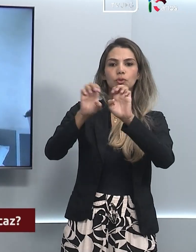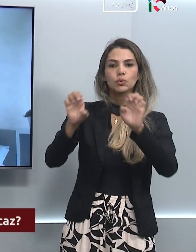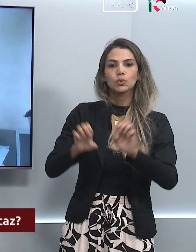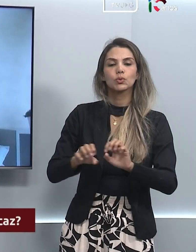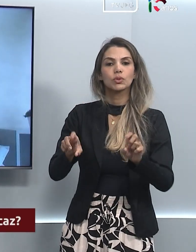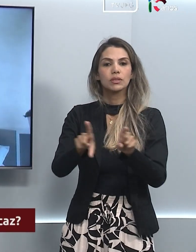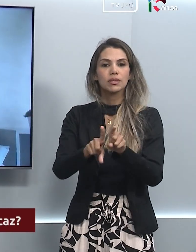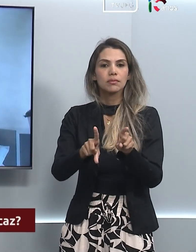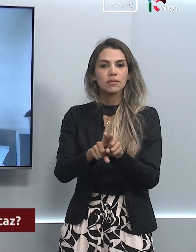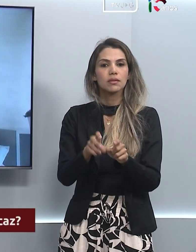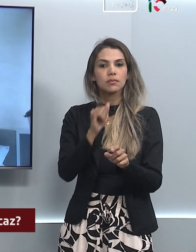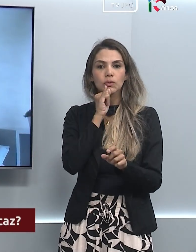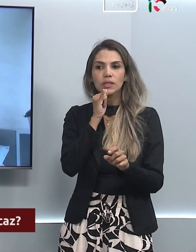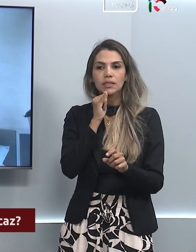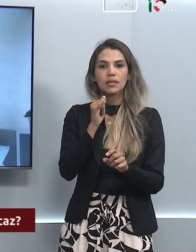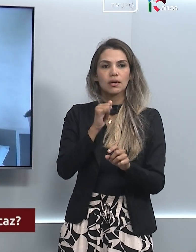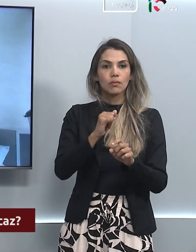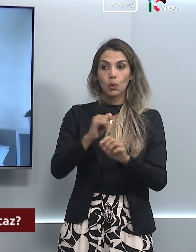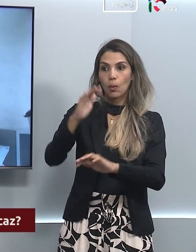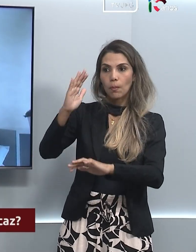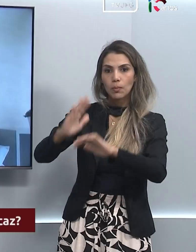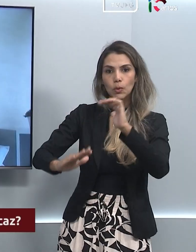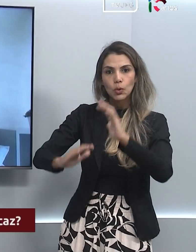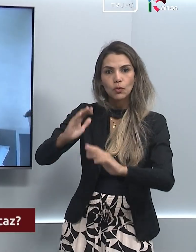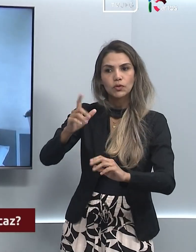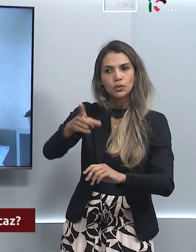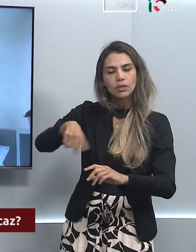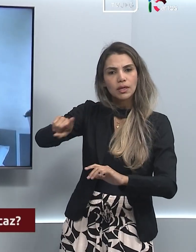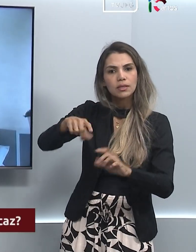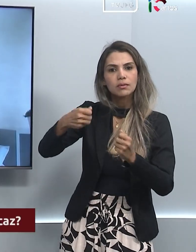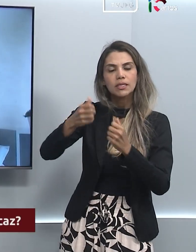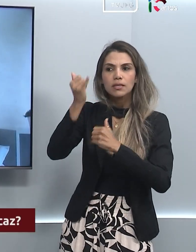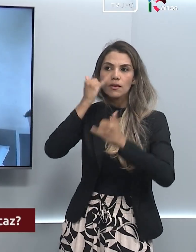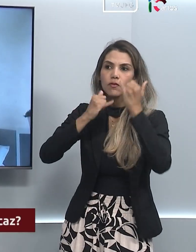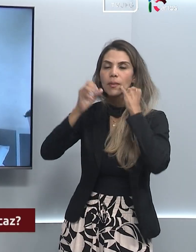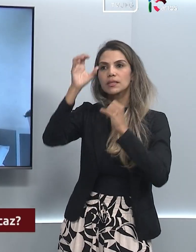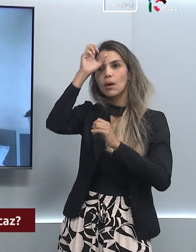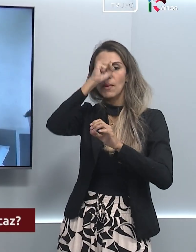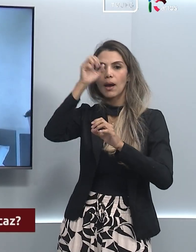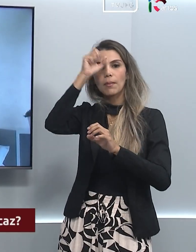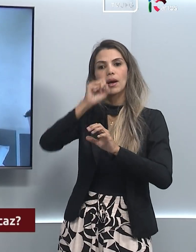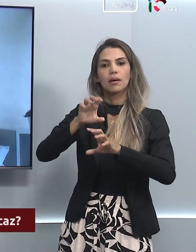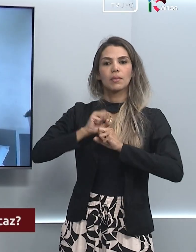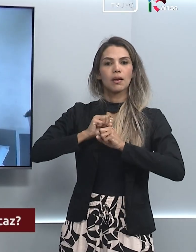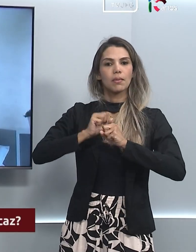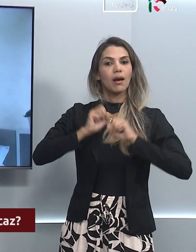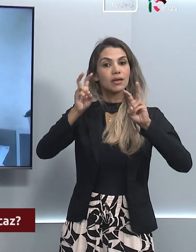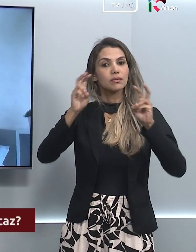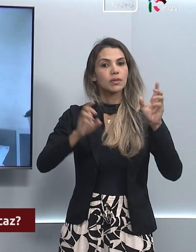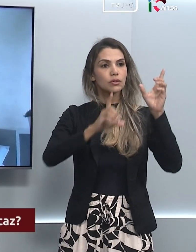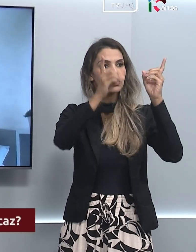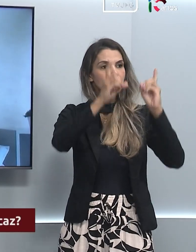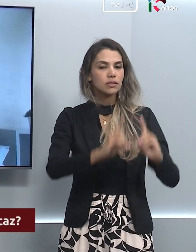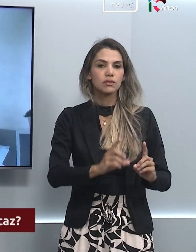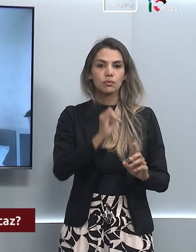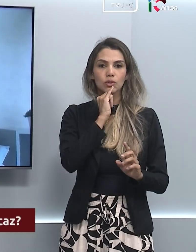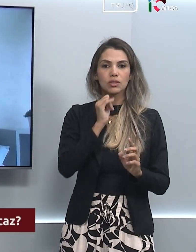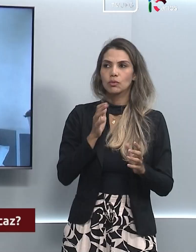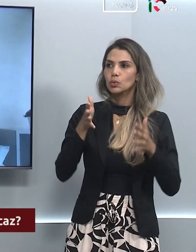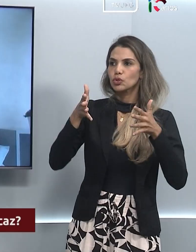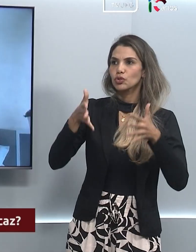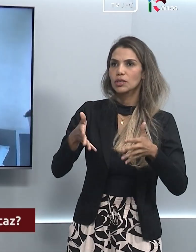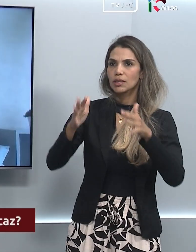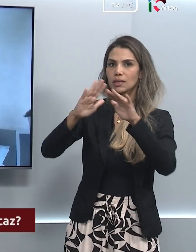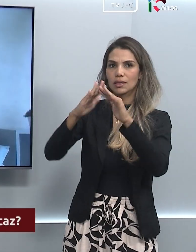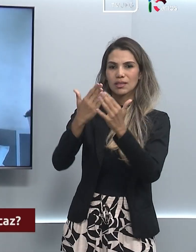na capacitação das pessoas e do conhecimento. Quando a gente chega hoje ainda numa escola, numa